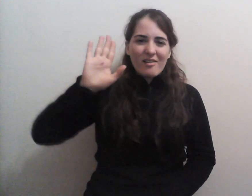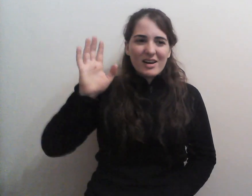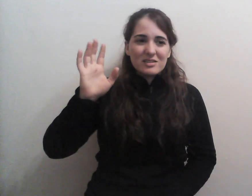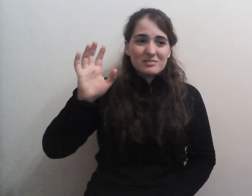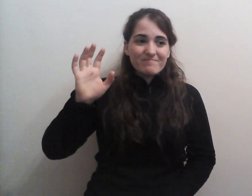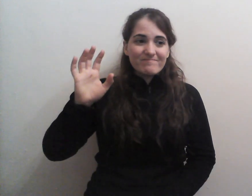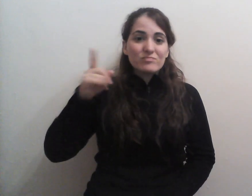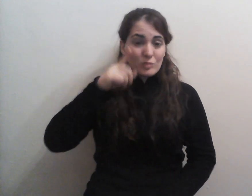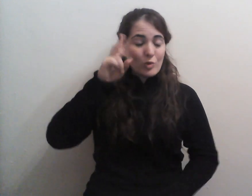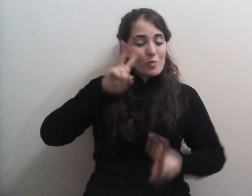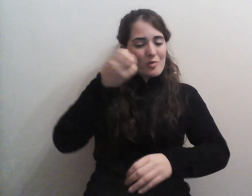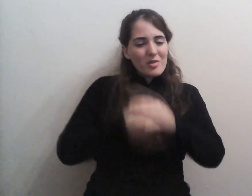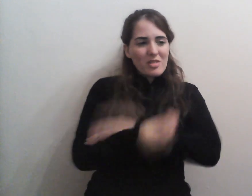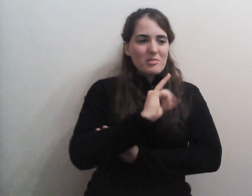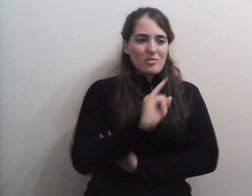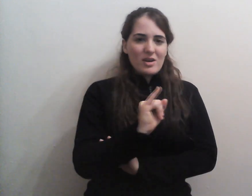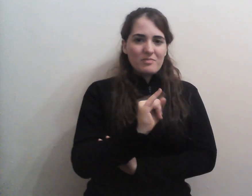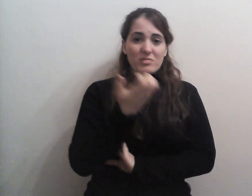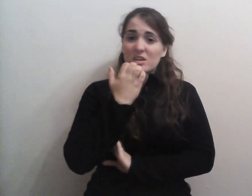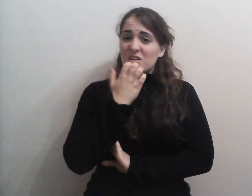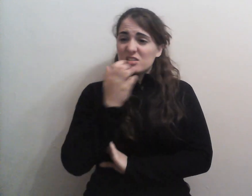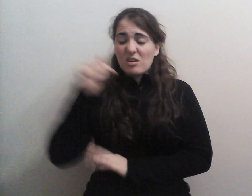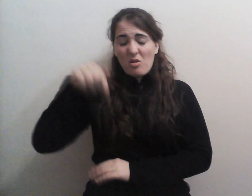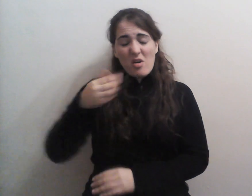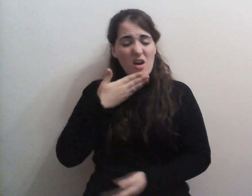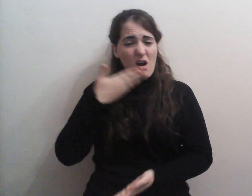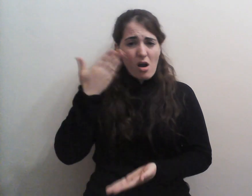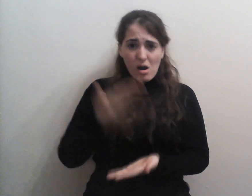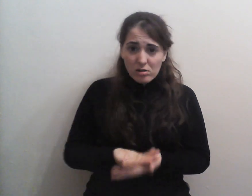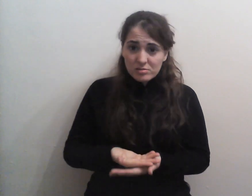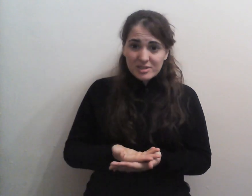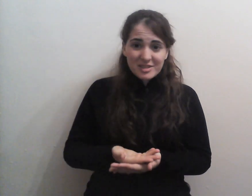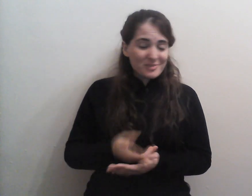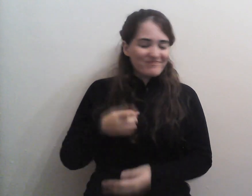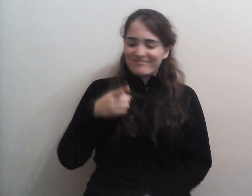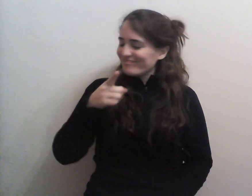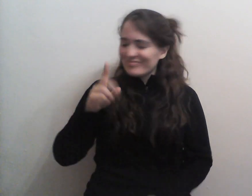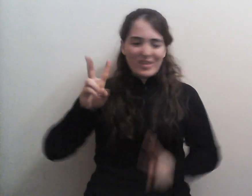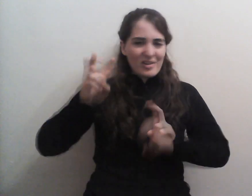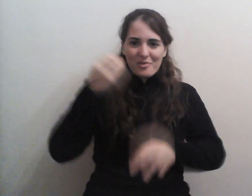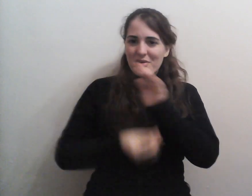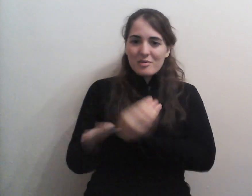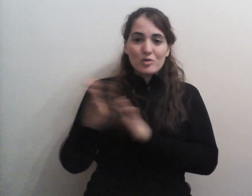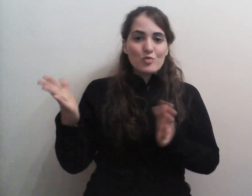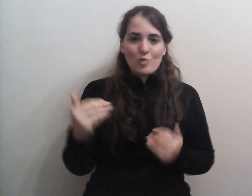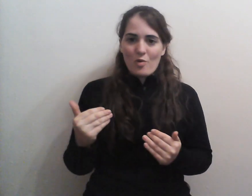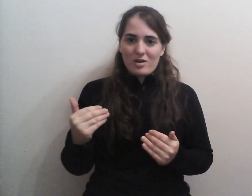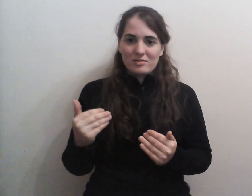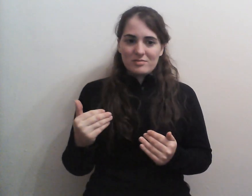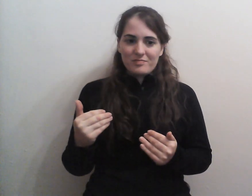rollo patatero, no conoces al Señor. Aquel que ha nacido de nuevo exalta, alaba, engrandece el